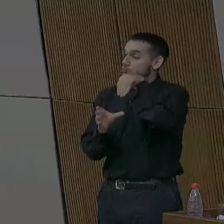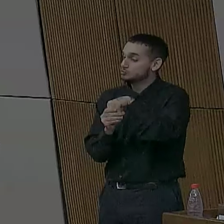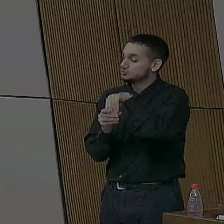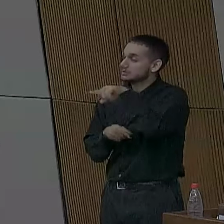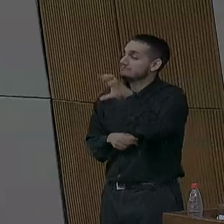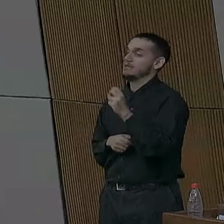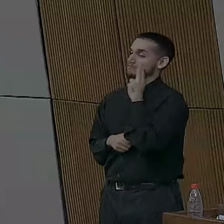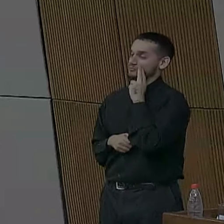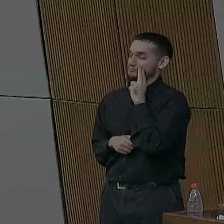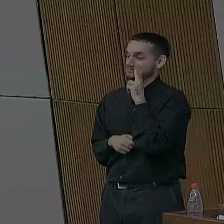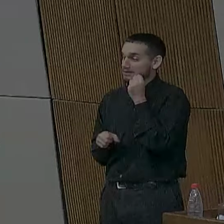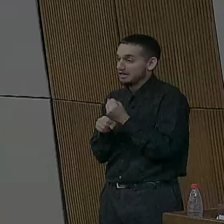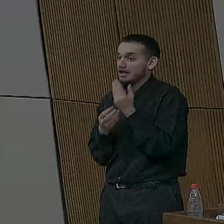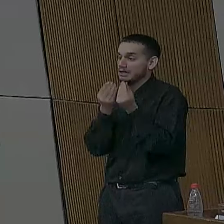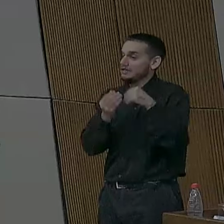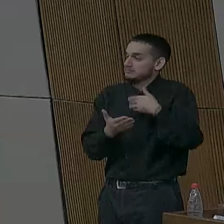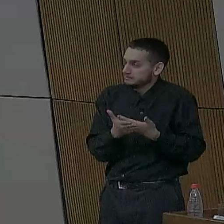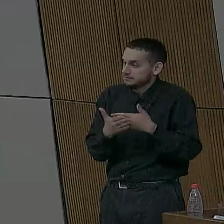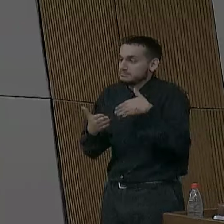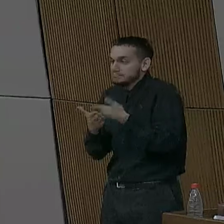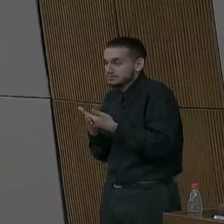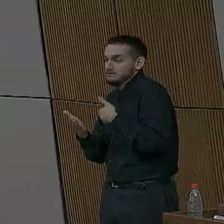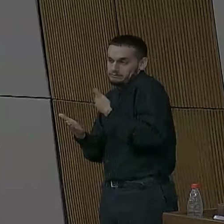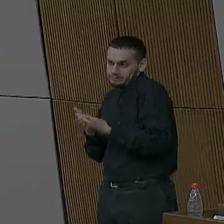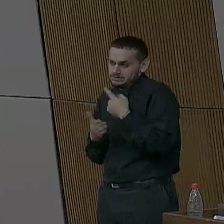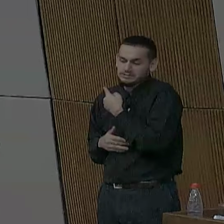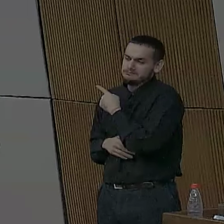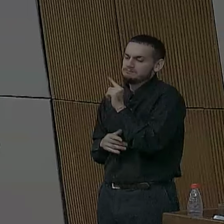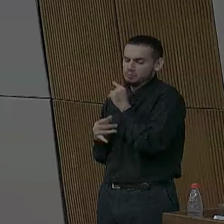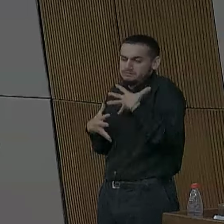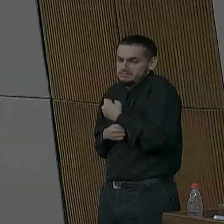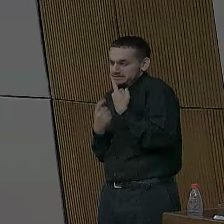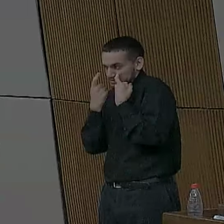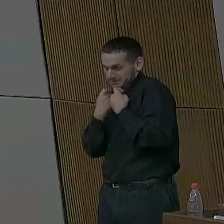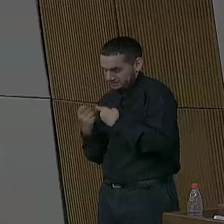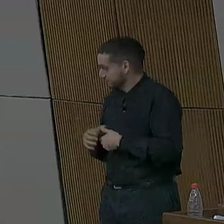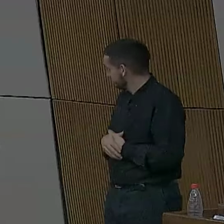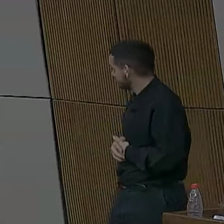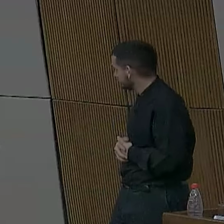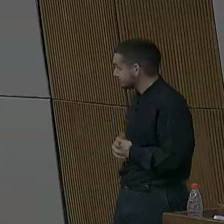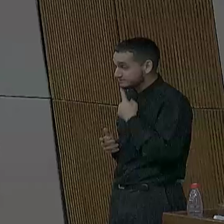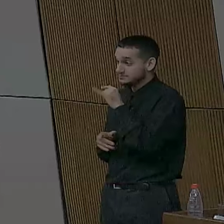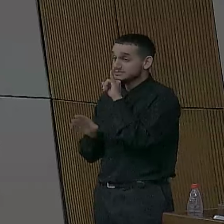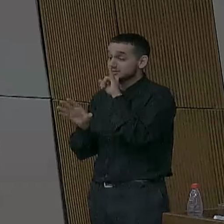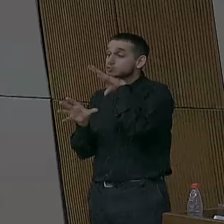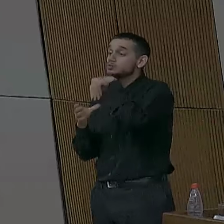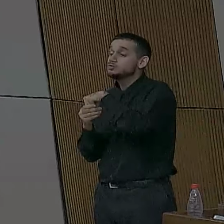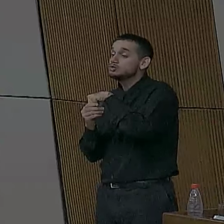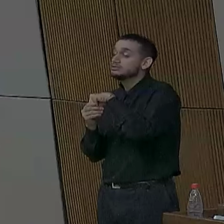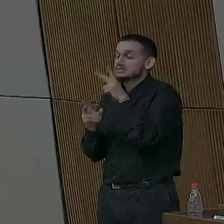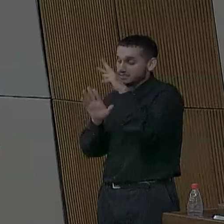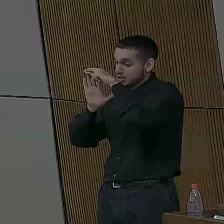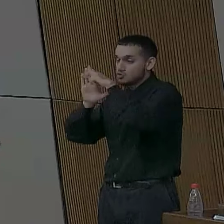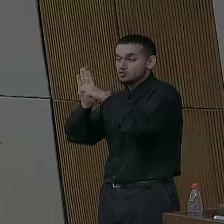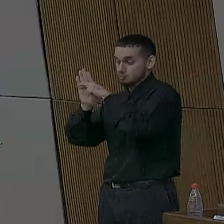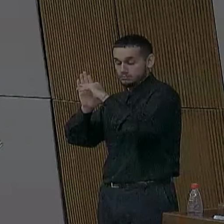estamos hablando de inclusión. La inclusión no debe de ser la excepción, sino debe de ser la norma. La